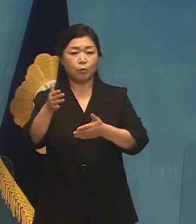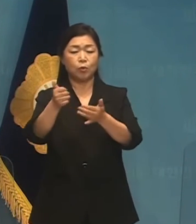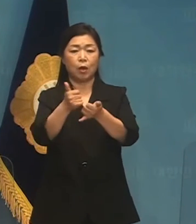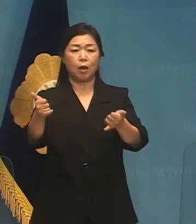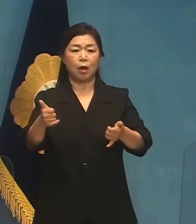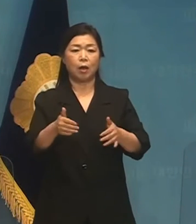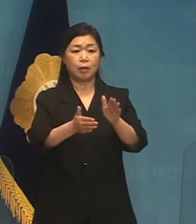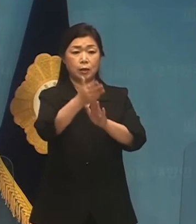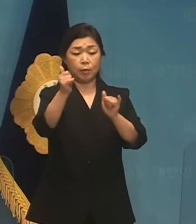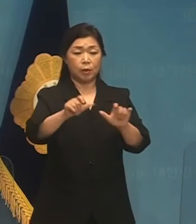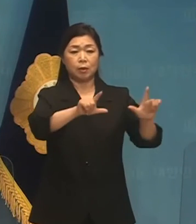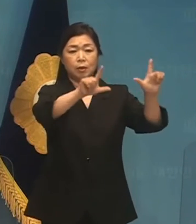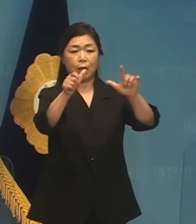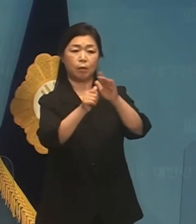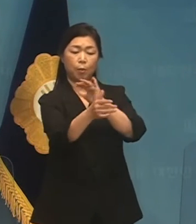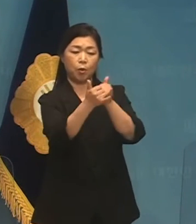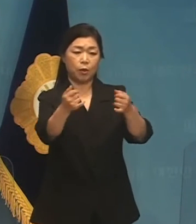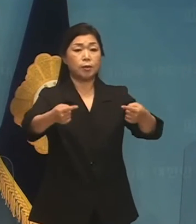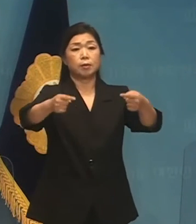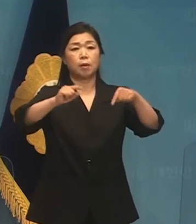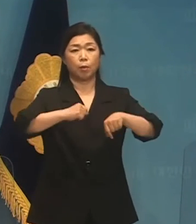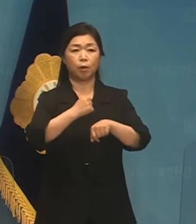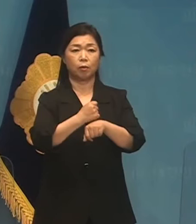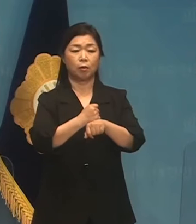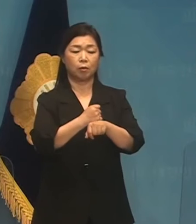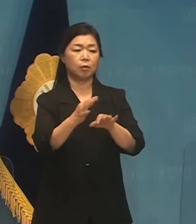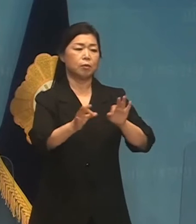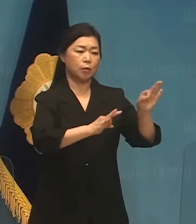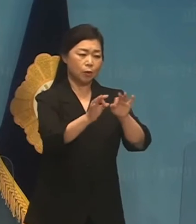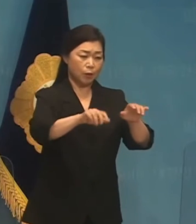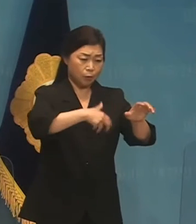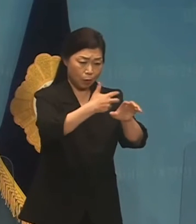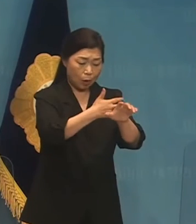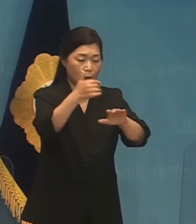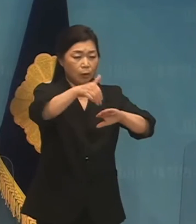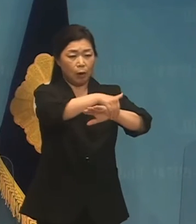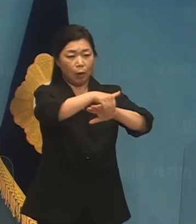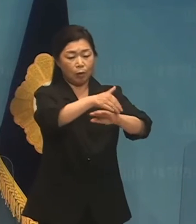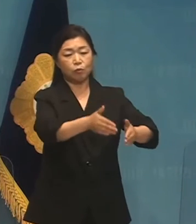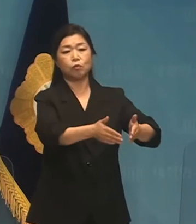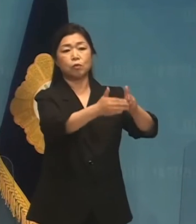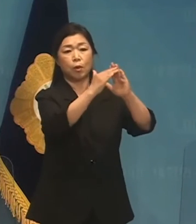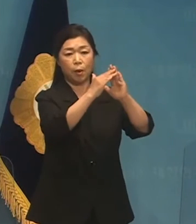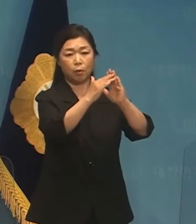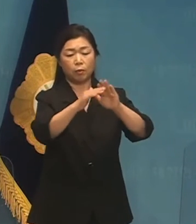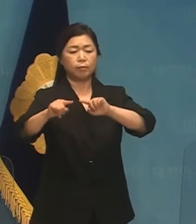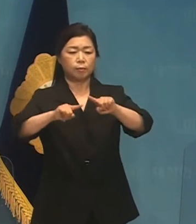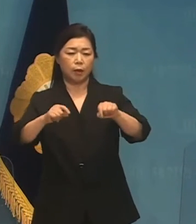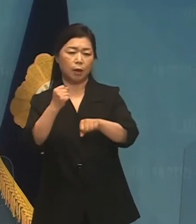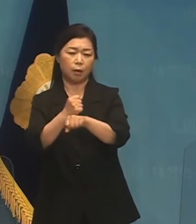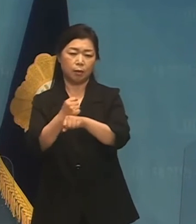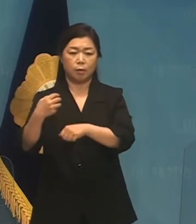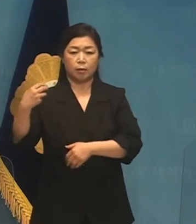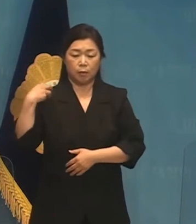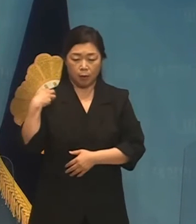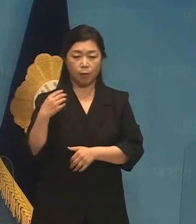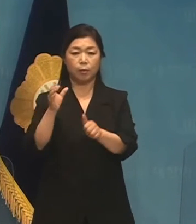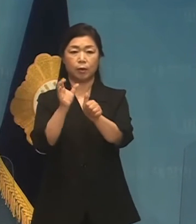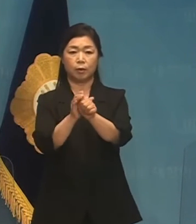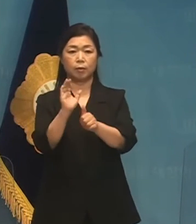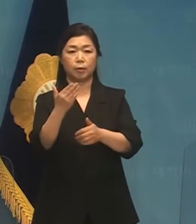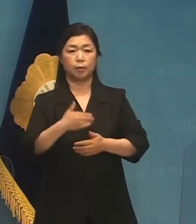전문가와 시민사회 대표자들이 참여하여 경제 전환 계획을 수립하고 집행하는 역할을 담당할